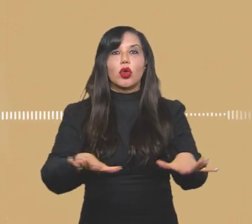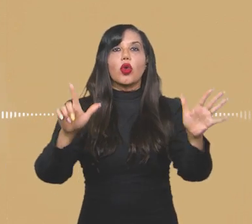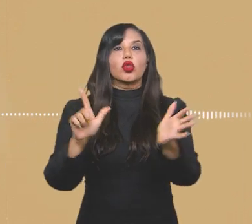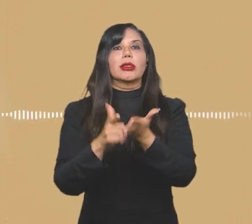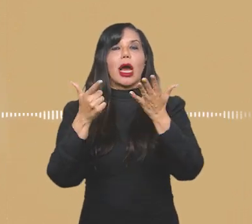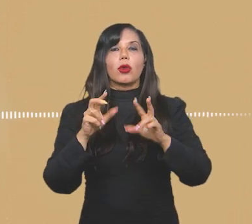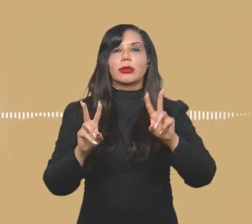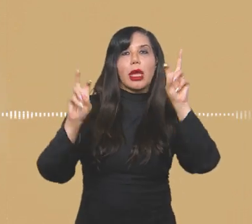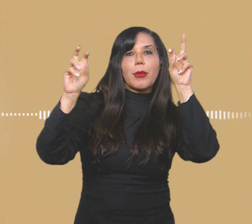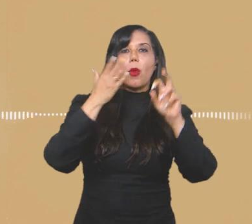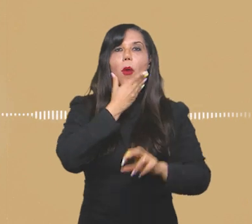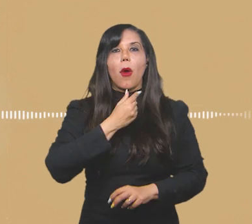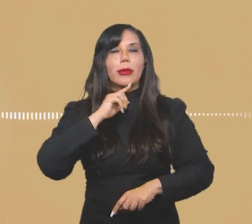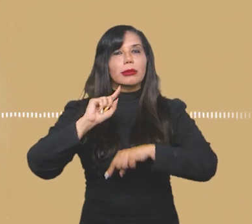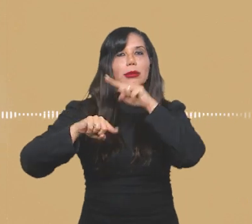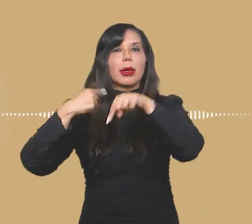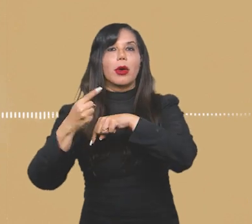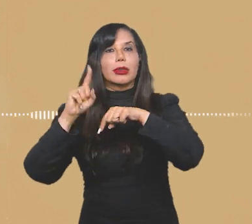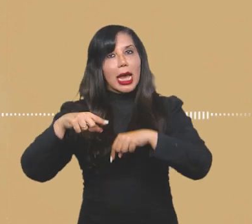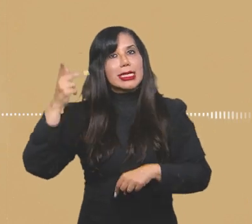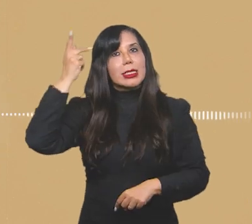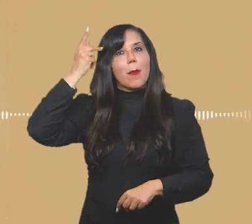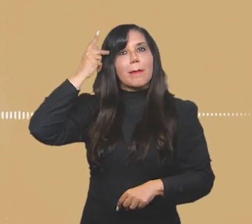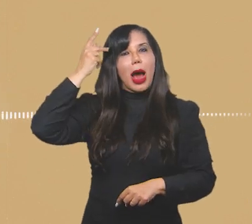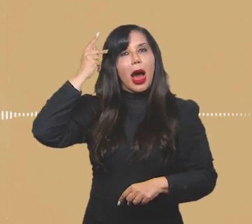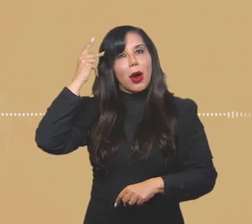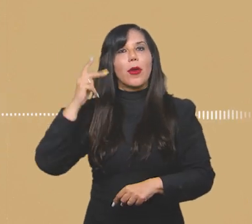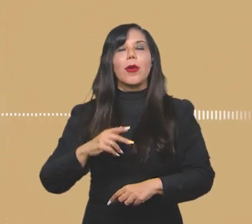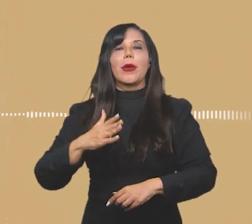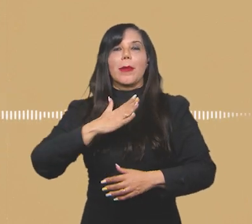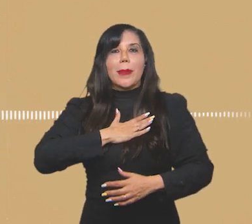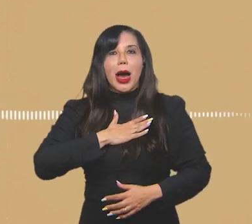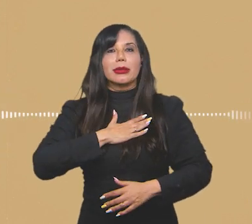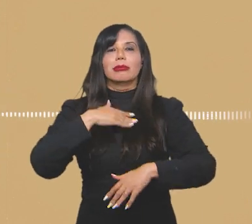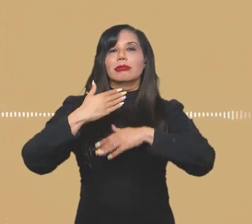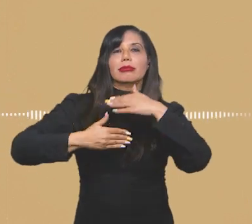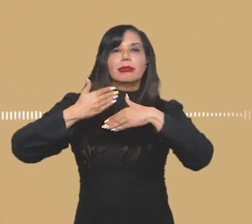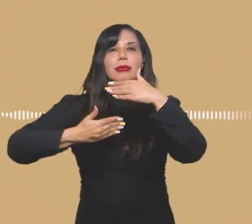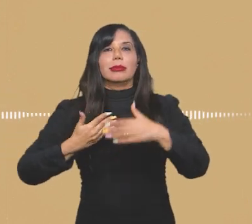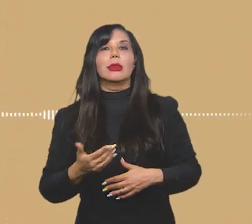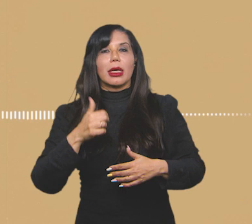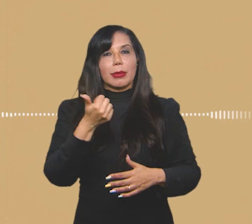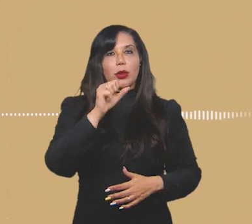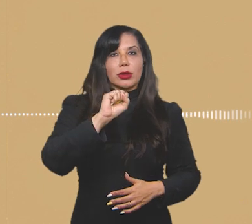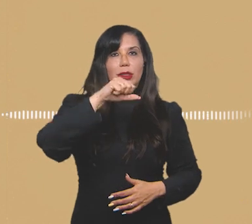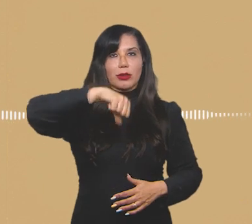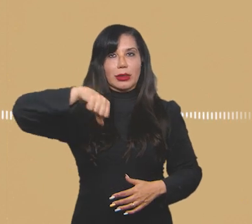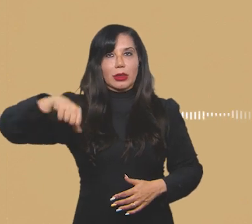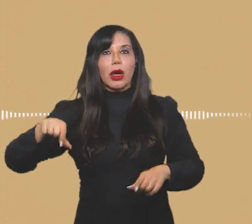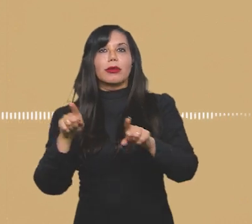Recife, que começou a circular o jornal O Homem. Pouco depois, será a vez de São Paulo, com A Pátria e O Progresso, ambos